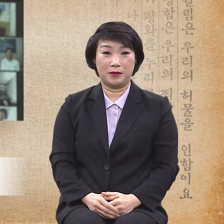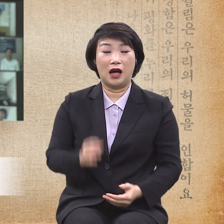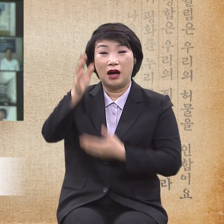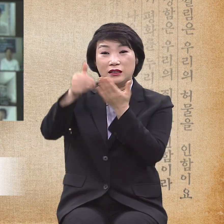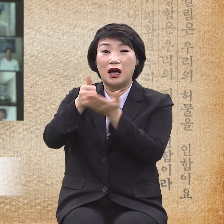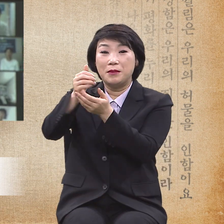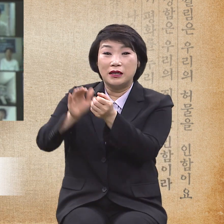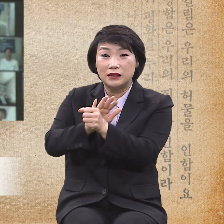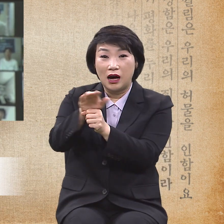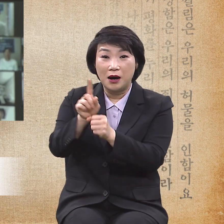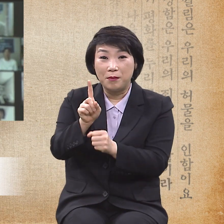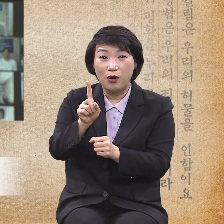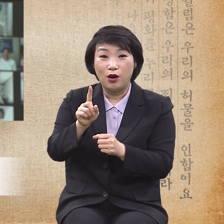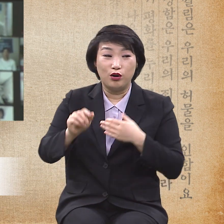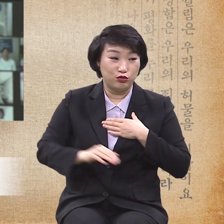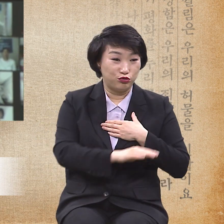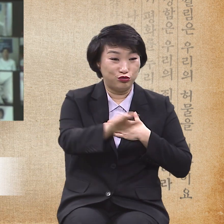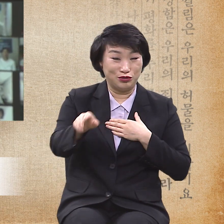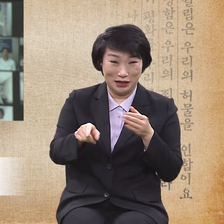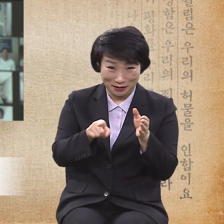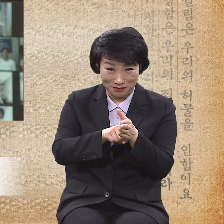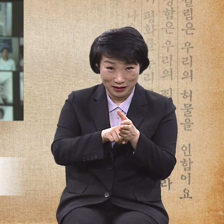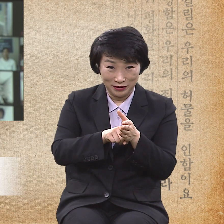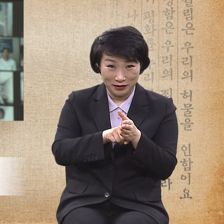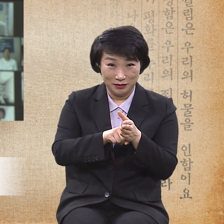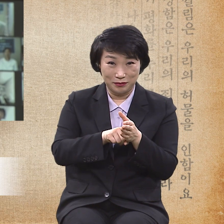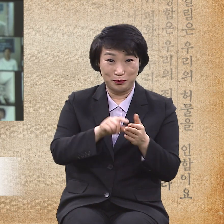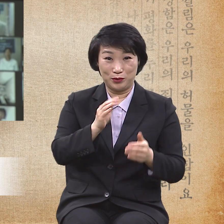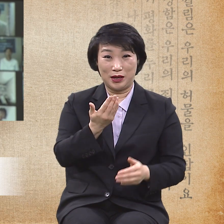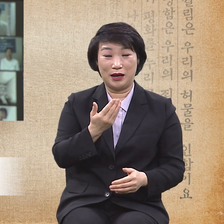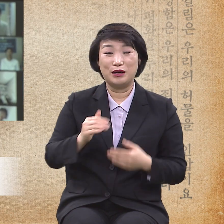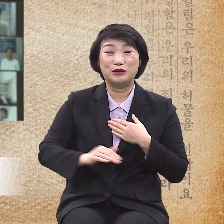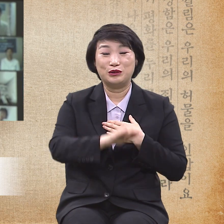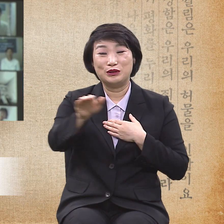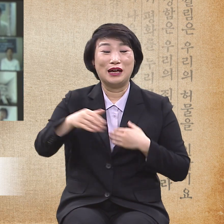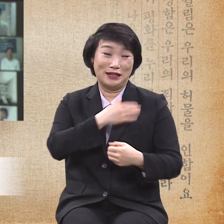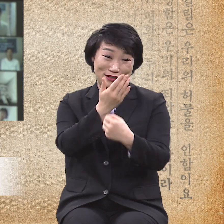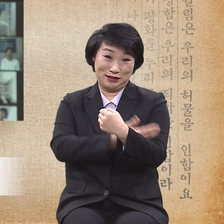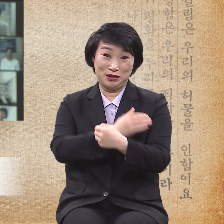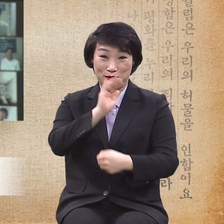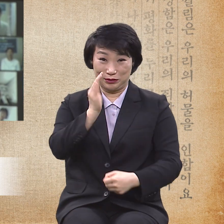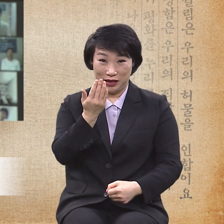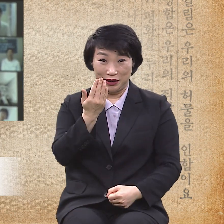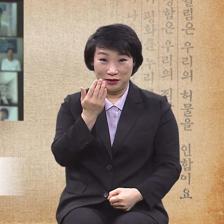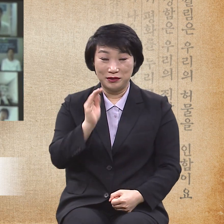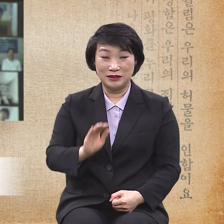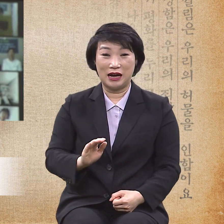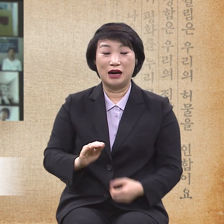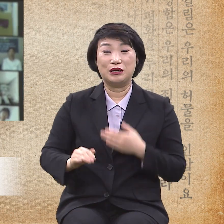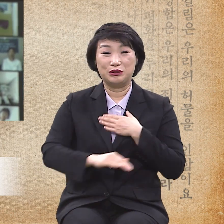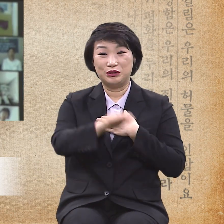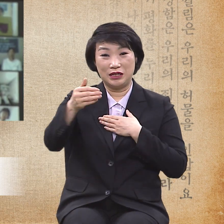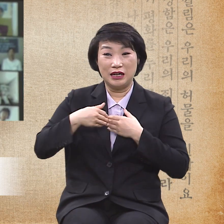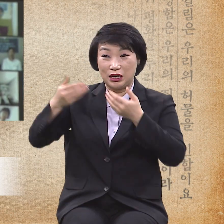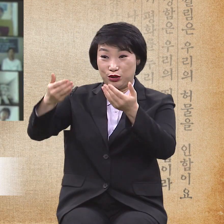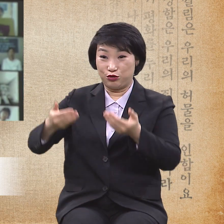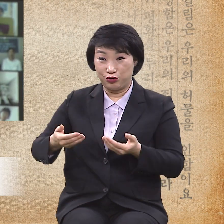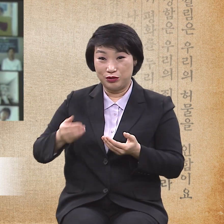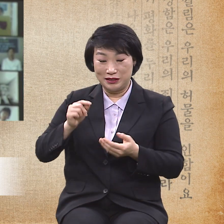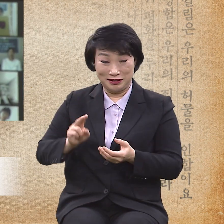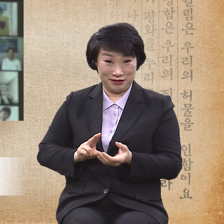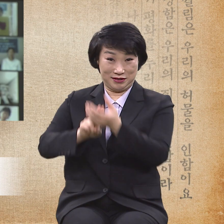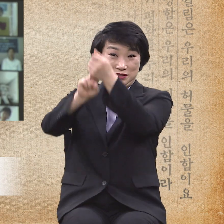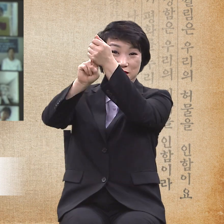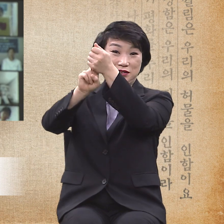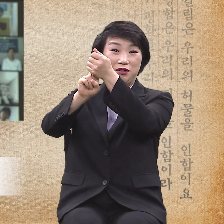하나님의 사랑은 우리의 믿음이요 우리의 능력이요 우리에게 주신